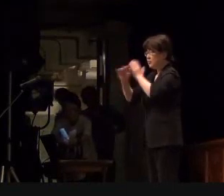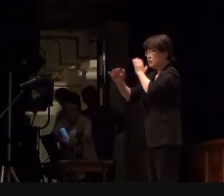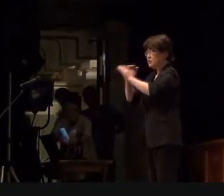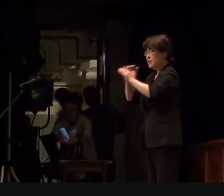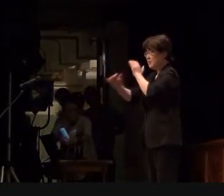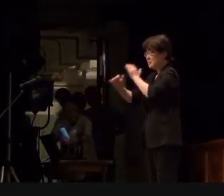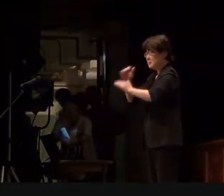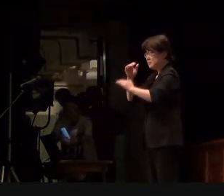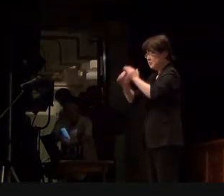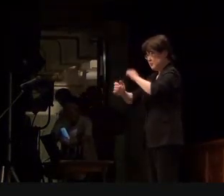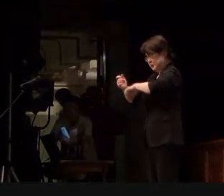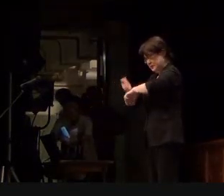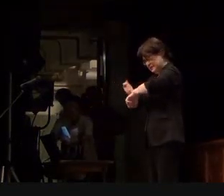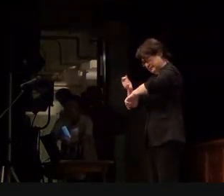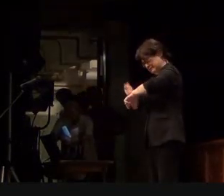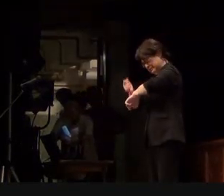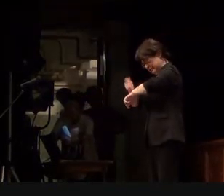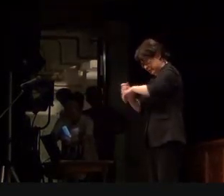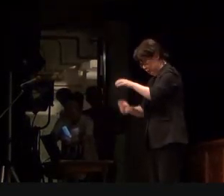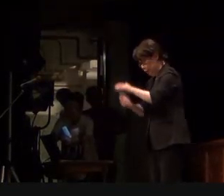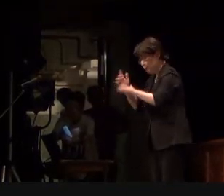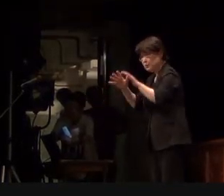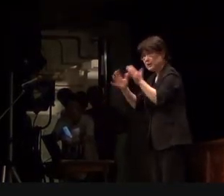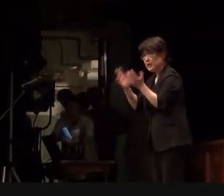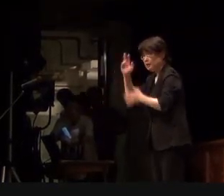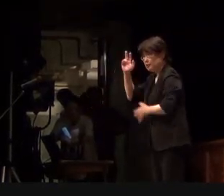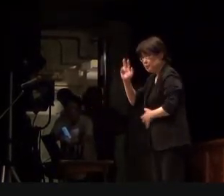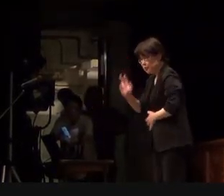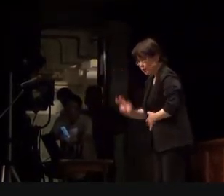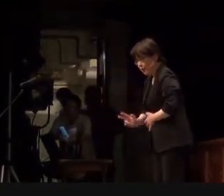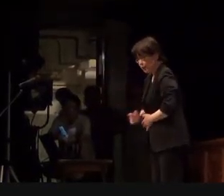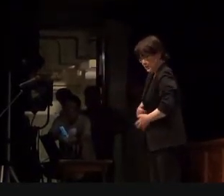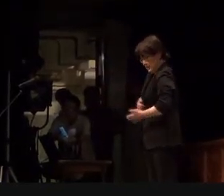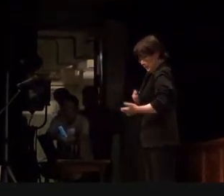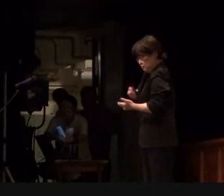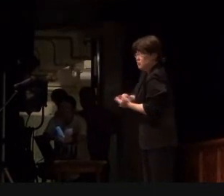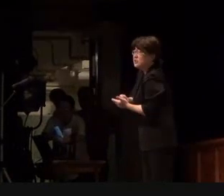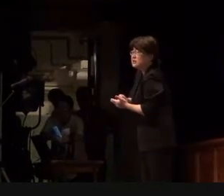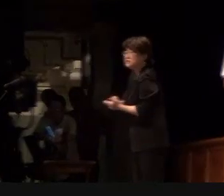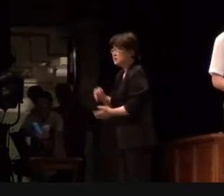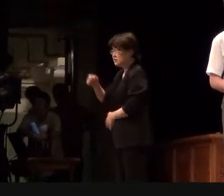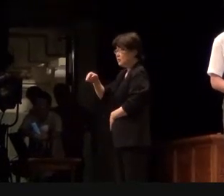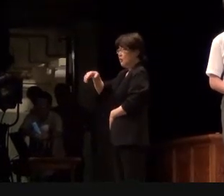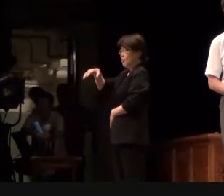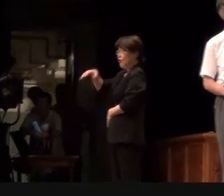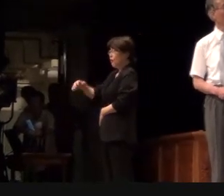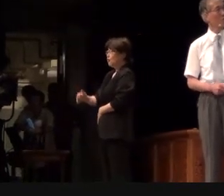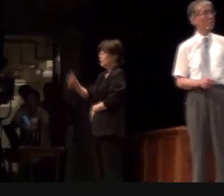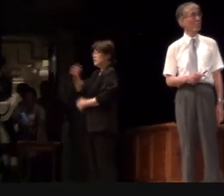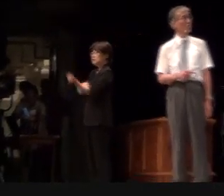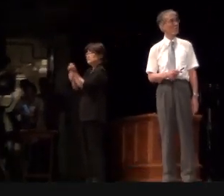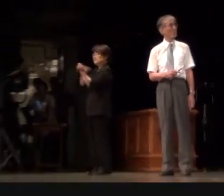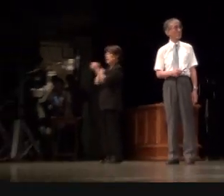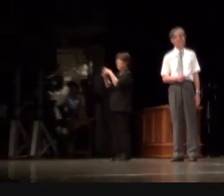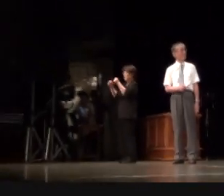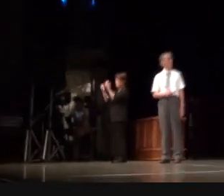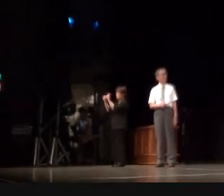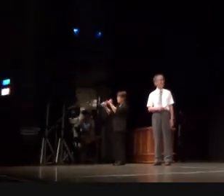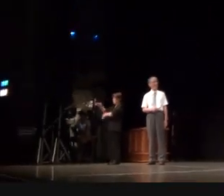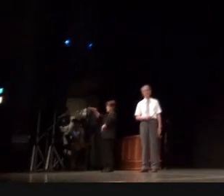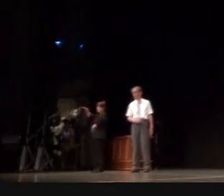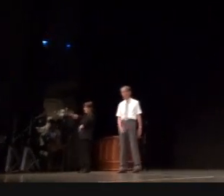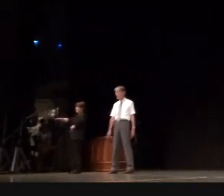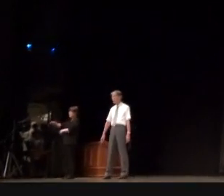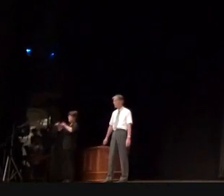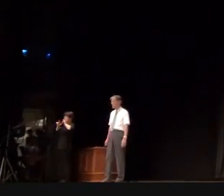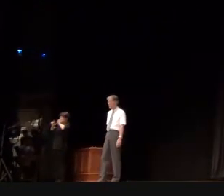の惨禍が起こることのないようにすることを決意し、ここに主権が国民に損することを